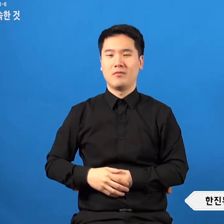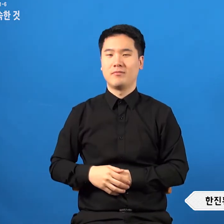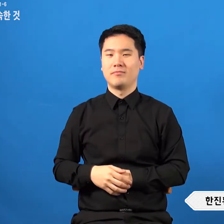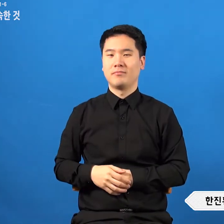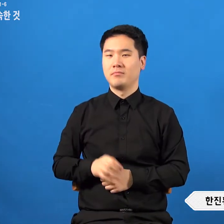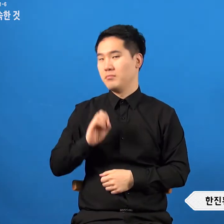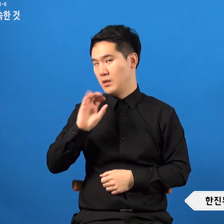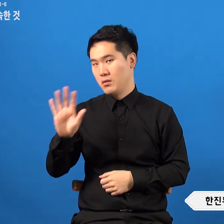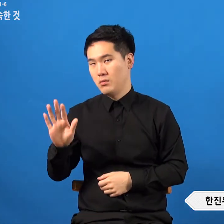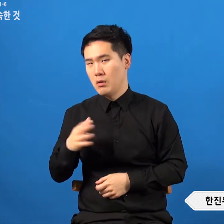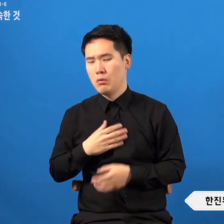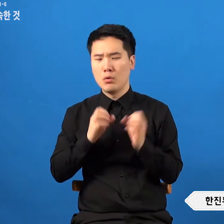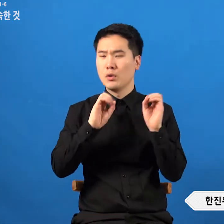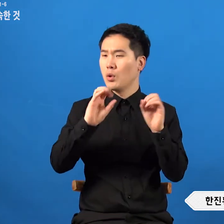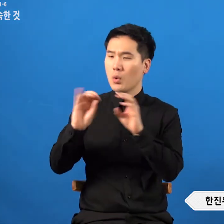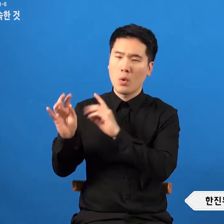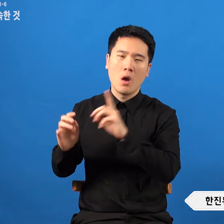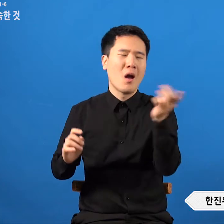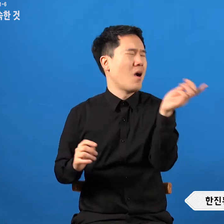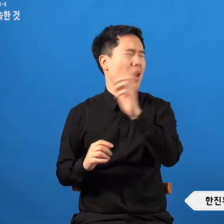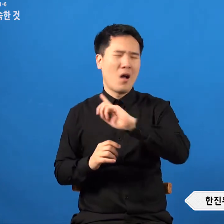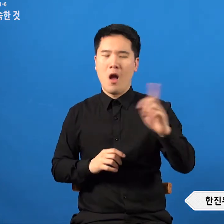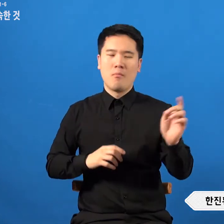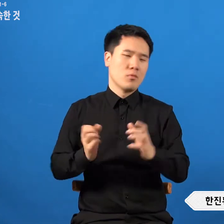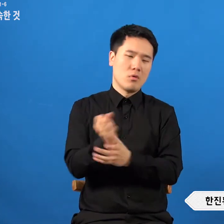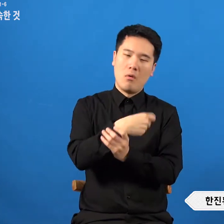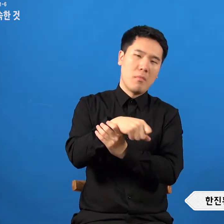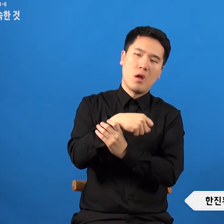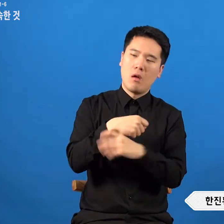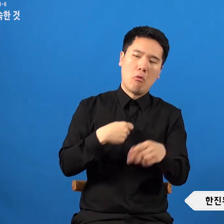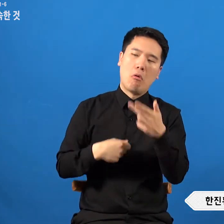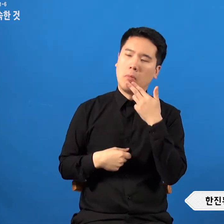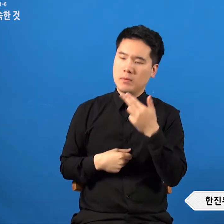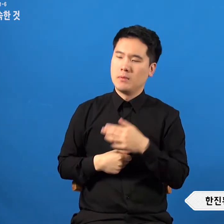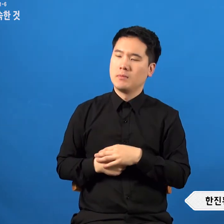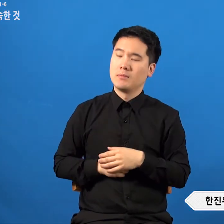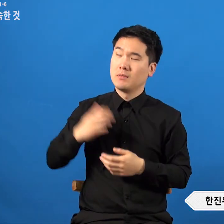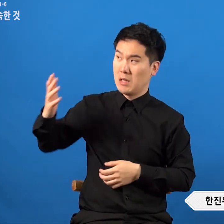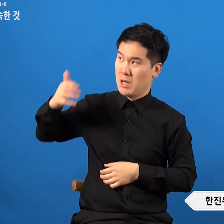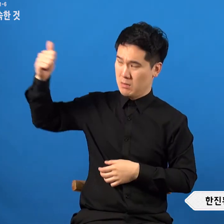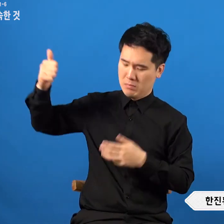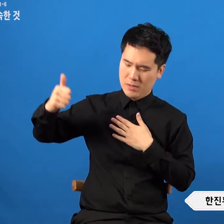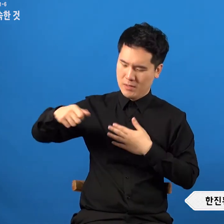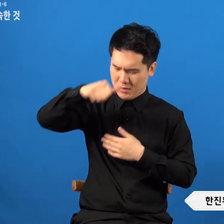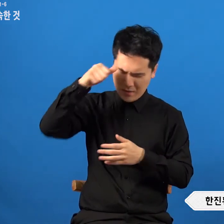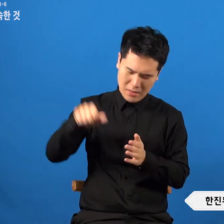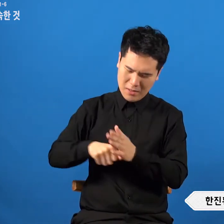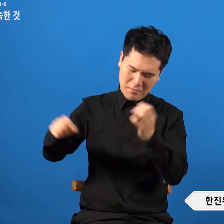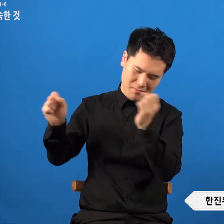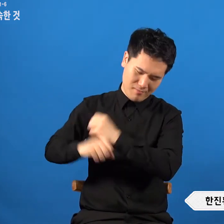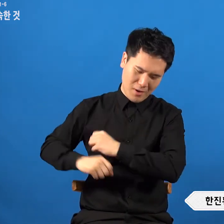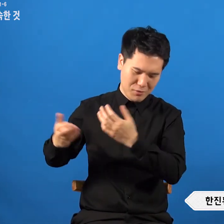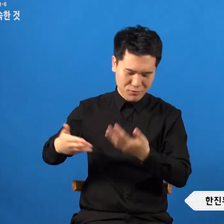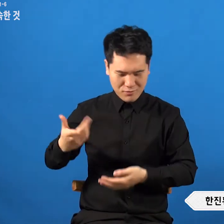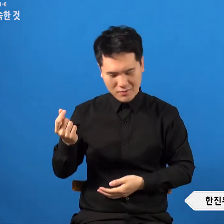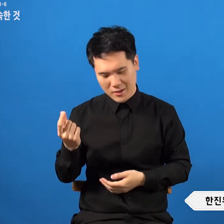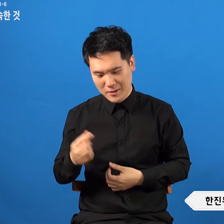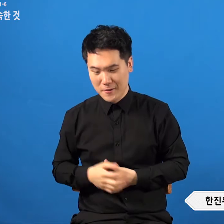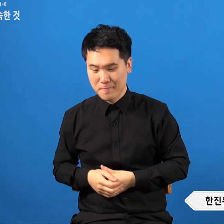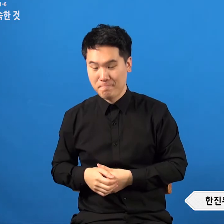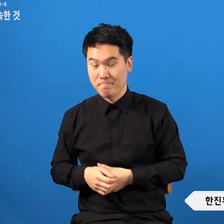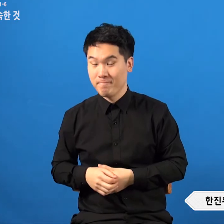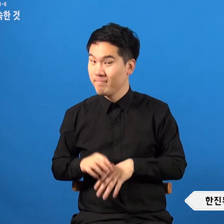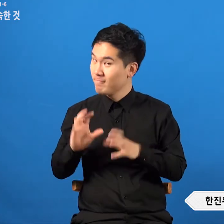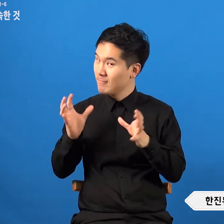그리고 선교에 아무 열매도 없습니다. 하나님이 제 인생을 망쳐버렸습니다. 그러면서 그